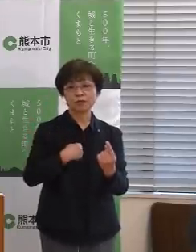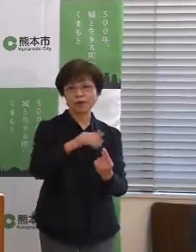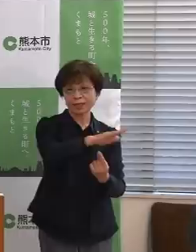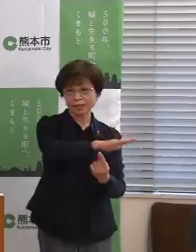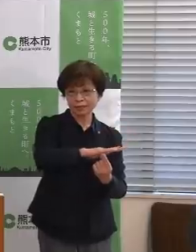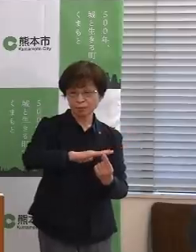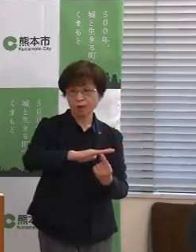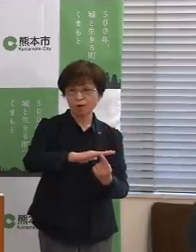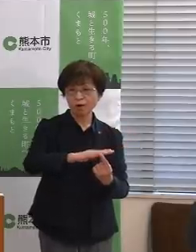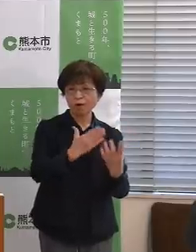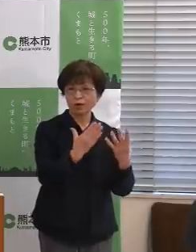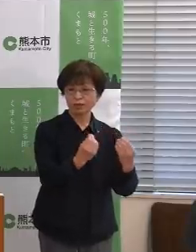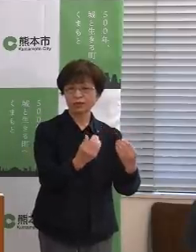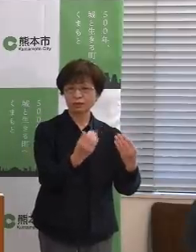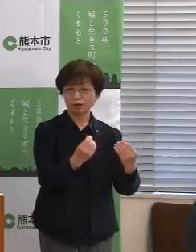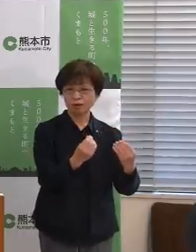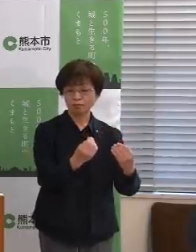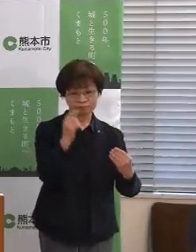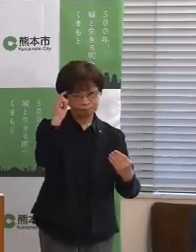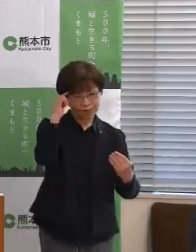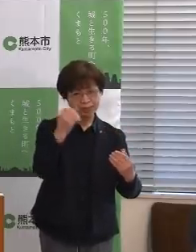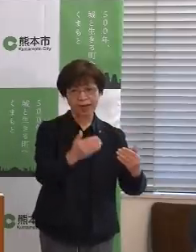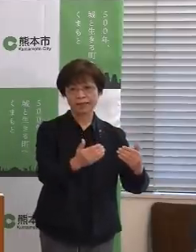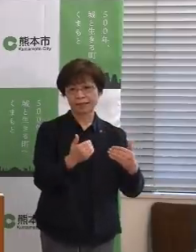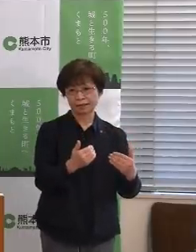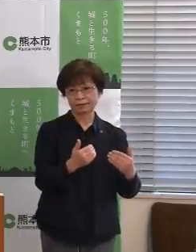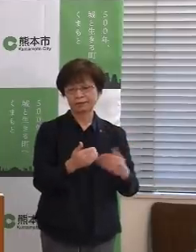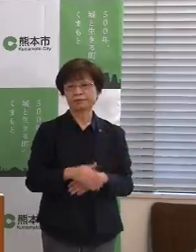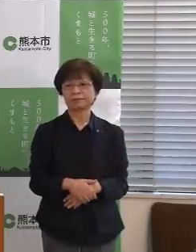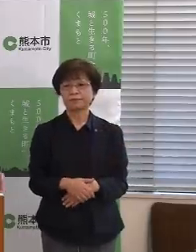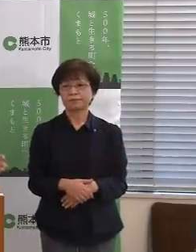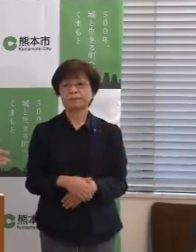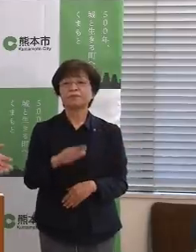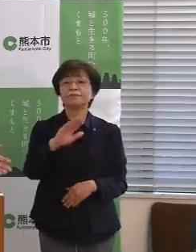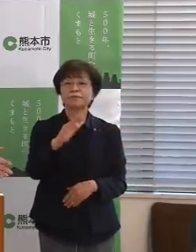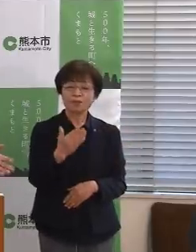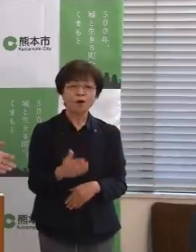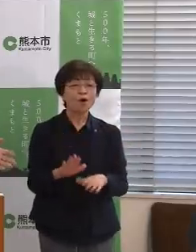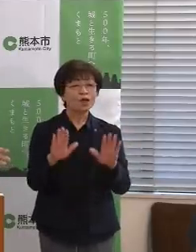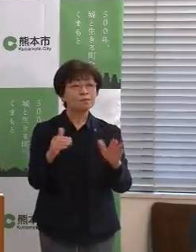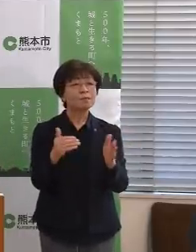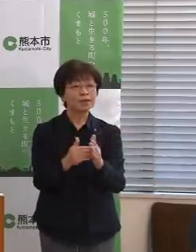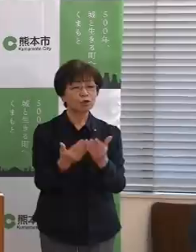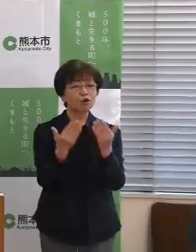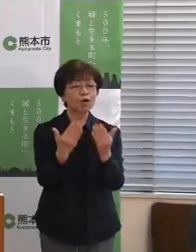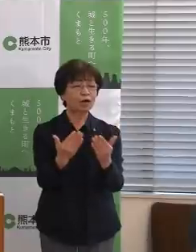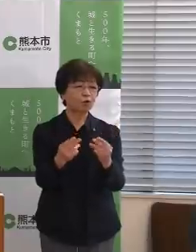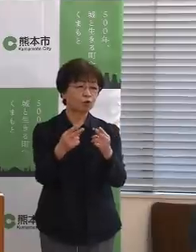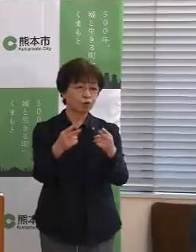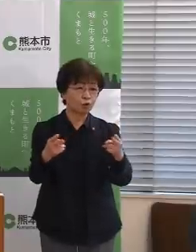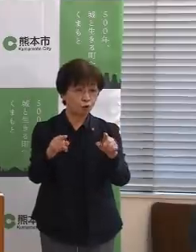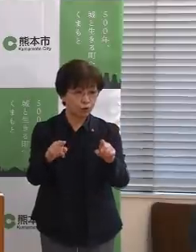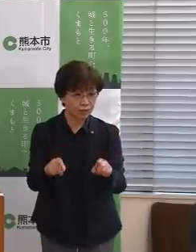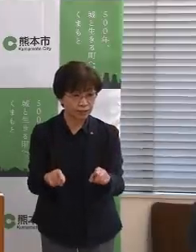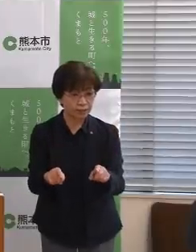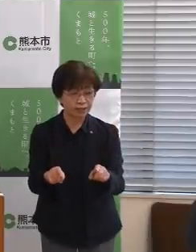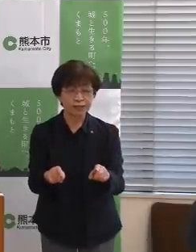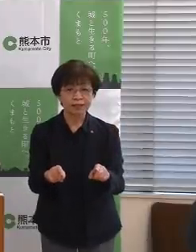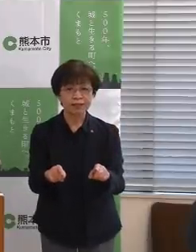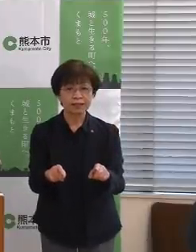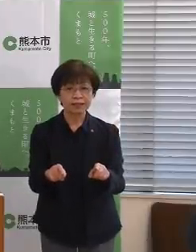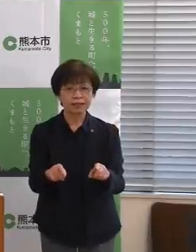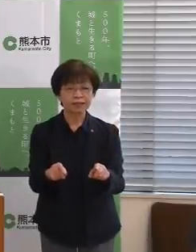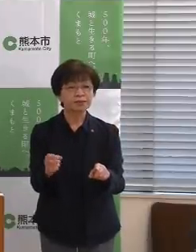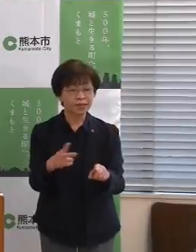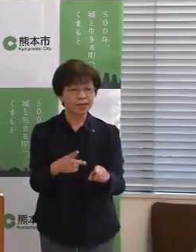ね、しっかり検討しなければならない。ただやはり学校の今までのその行事であるとかですね、それ